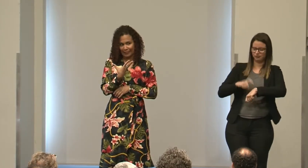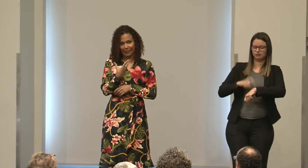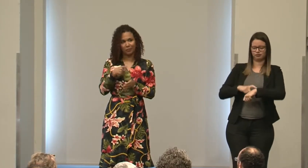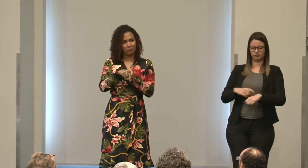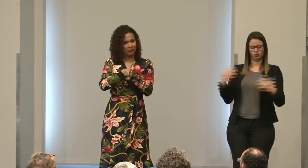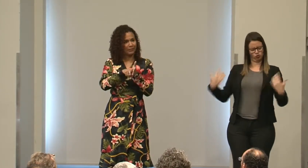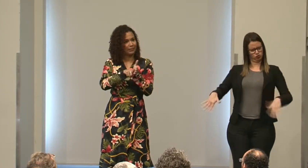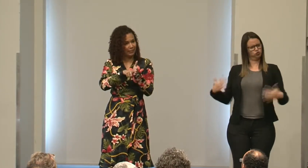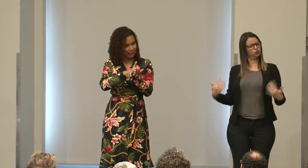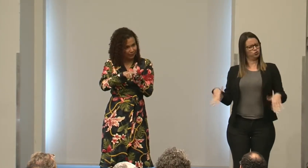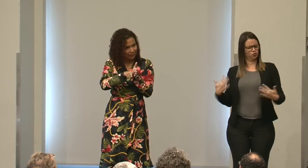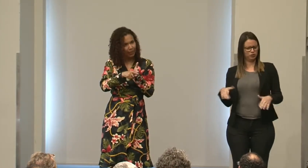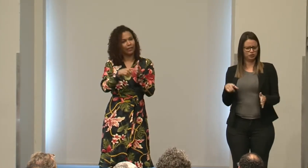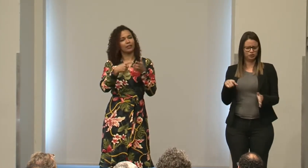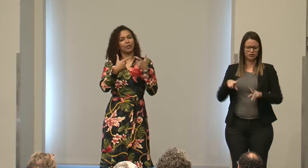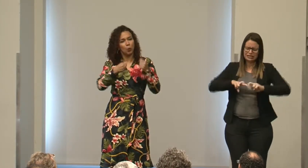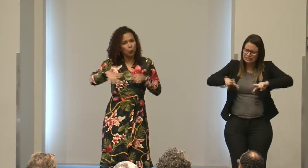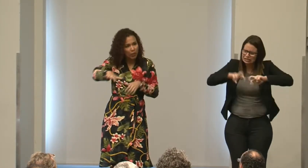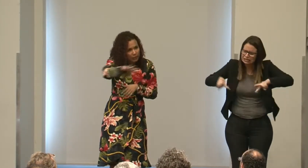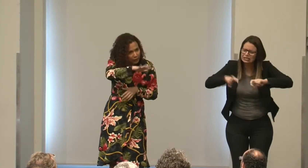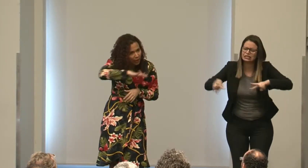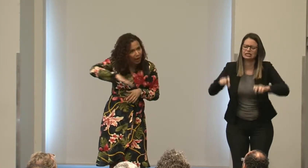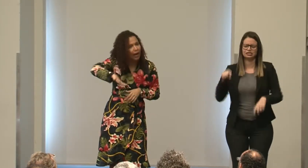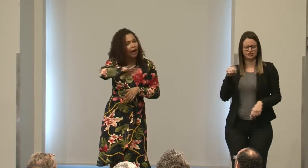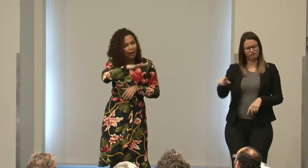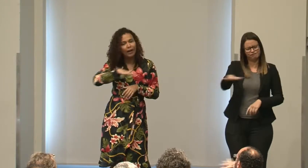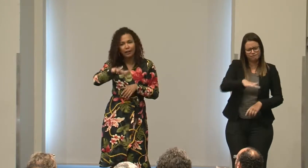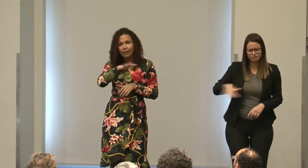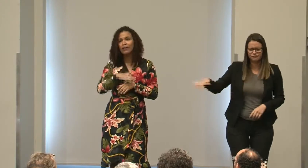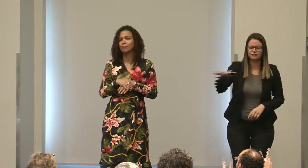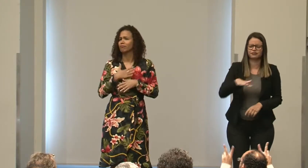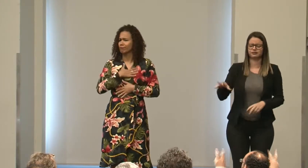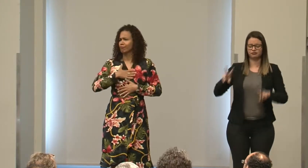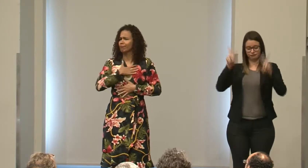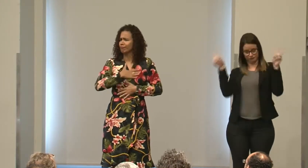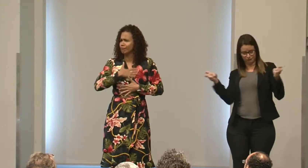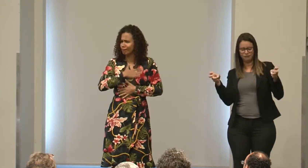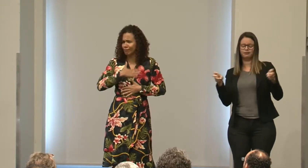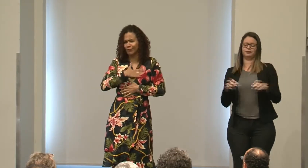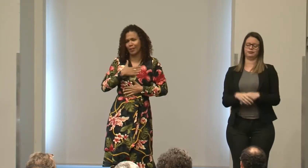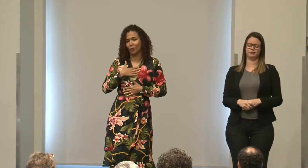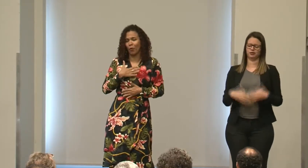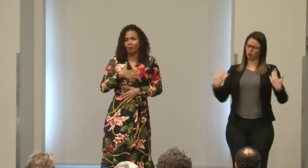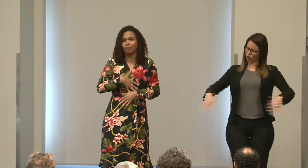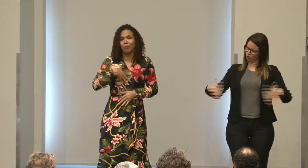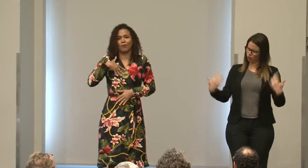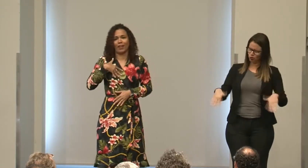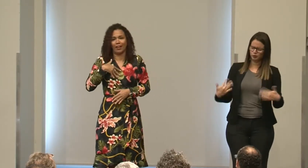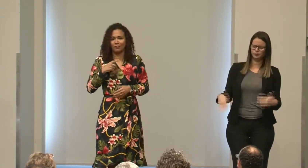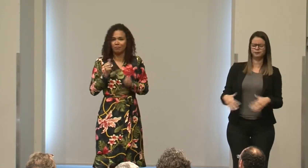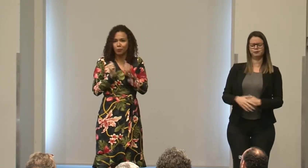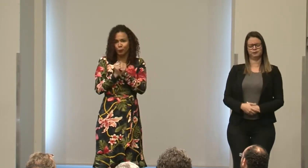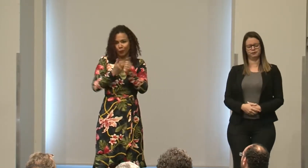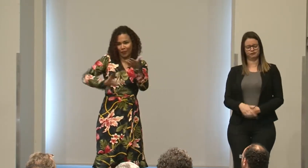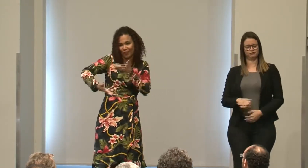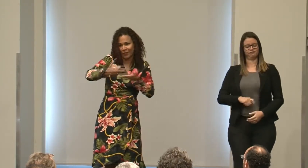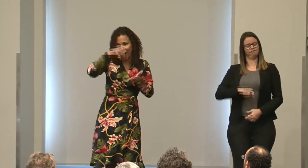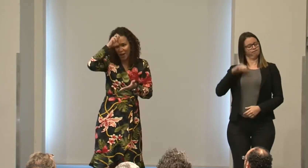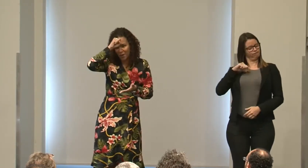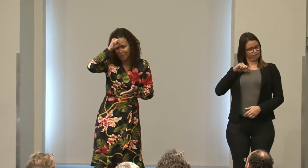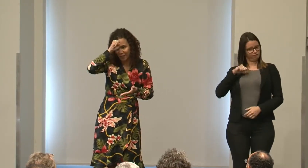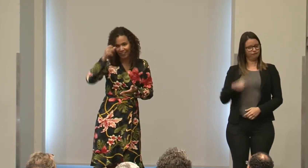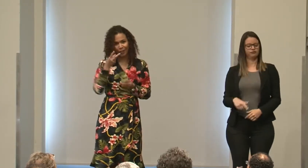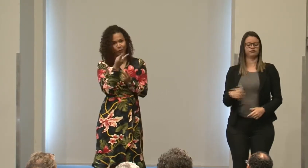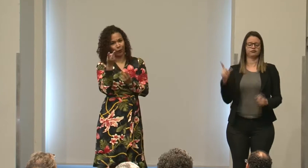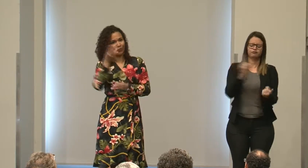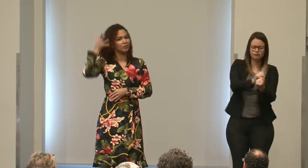O tema da mesa de hoje é extremamente interessante, estudos linguísticos da